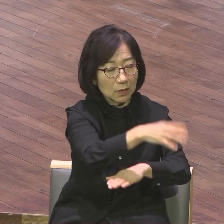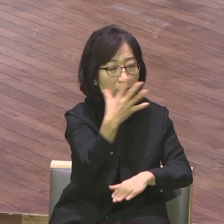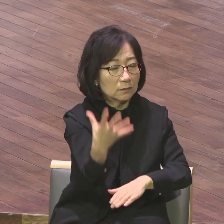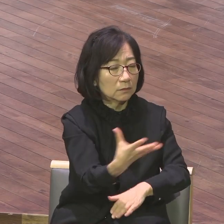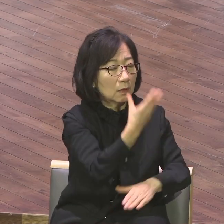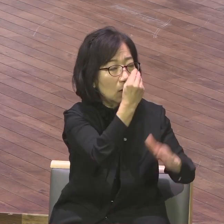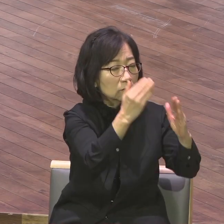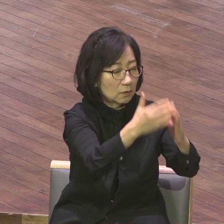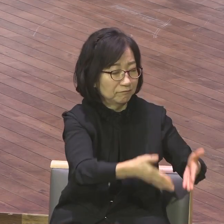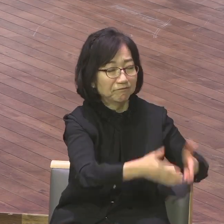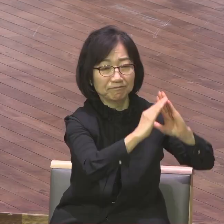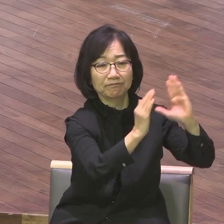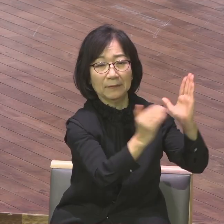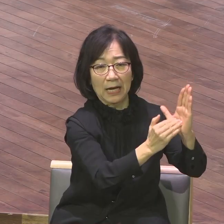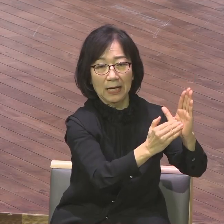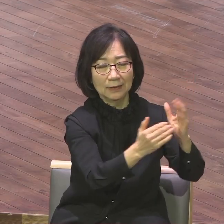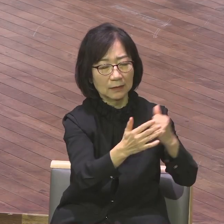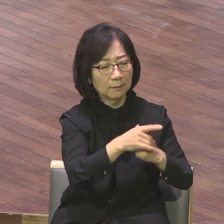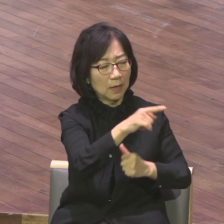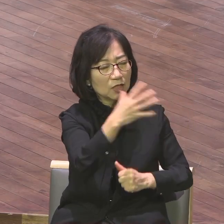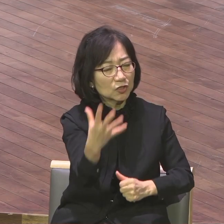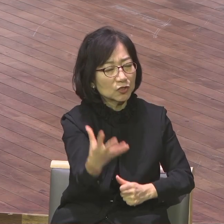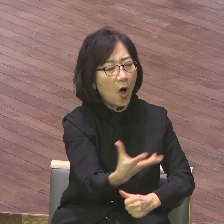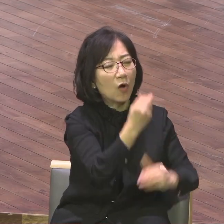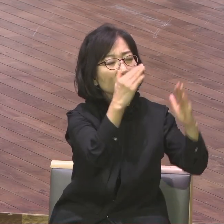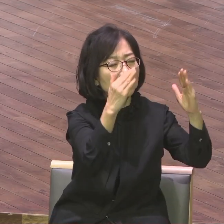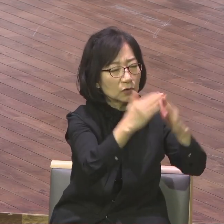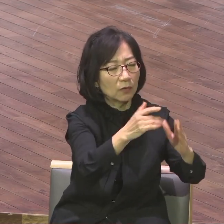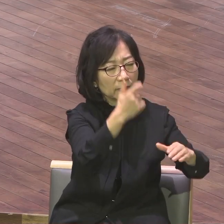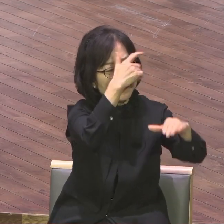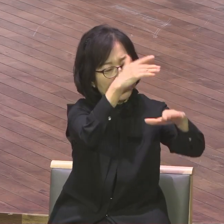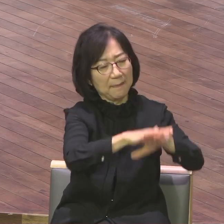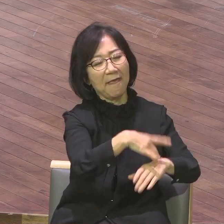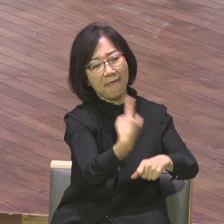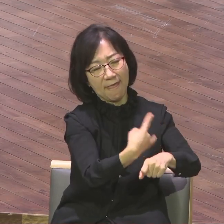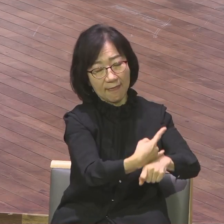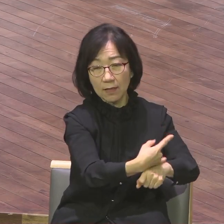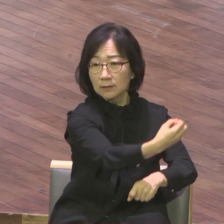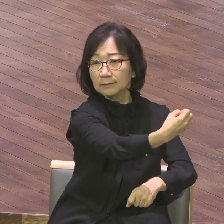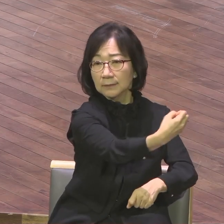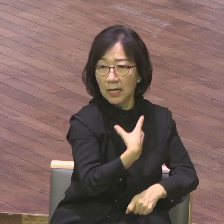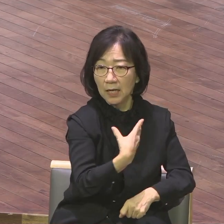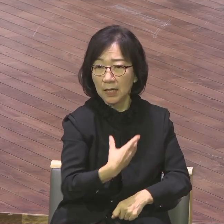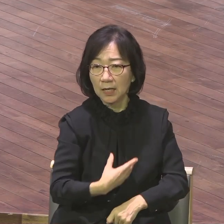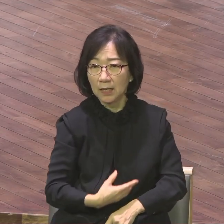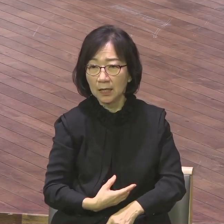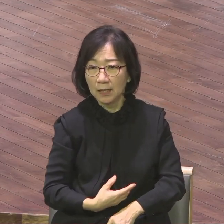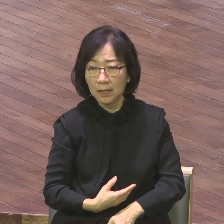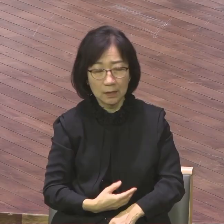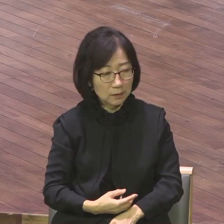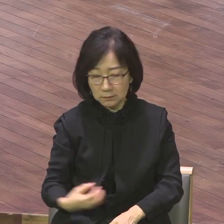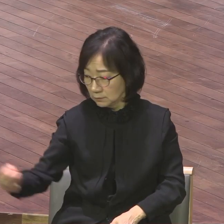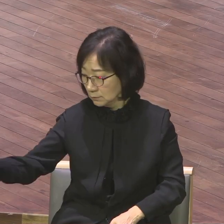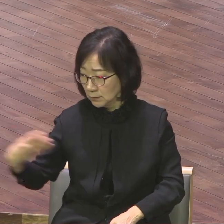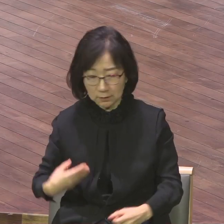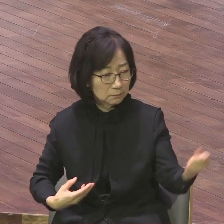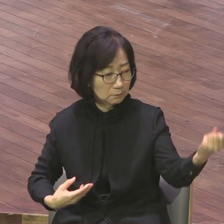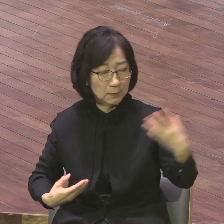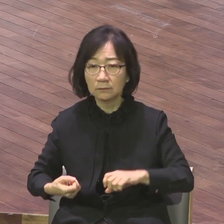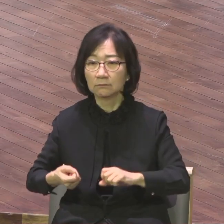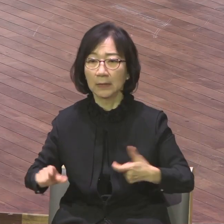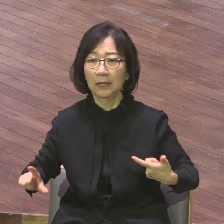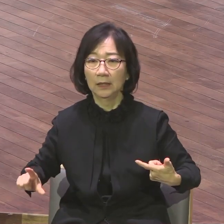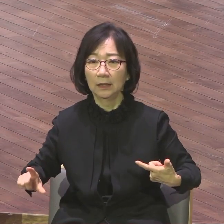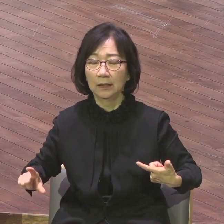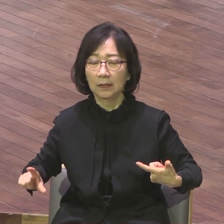있는 예루살렘만이 하나님 앞에 예배 드릴 수 있는 장소다라고 주장을 한 것입니다.